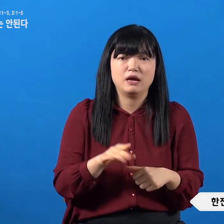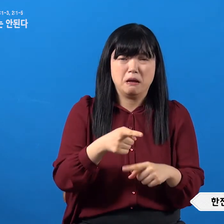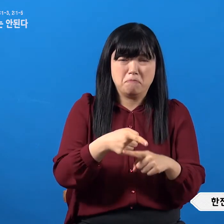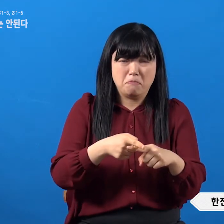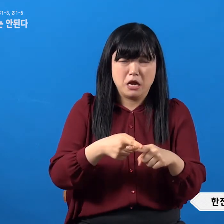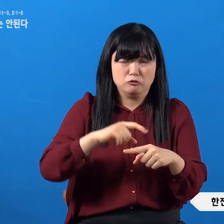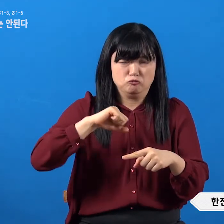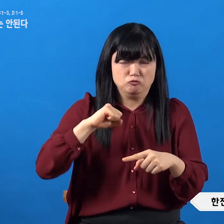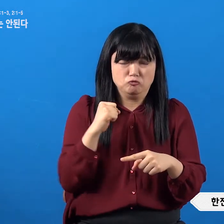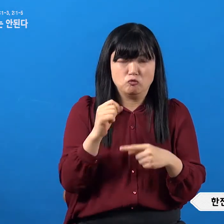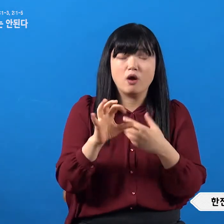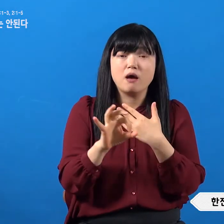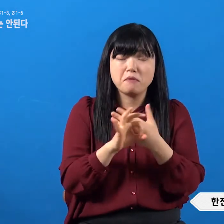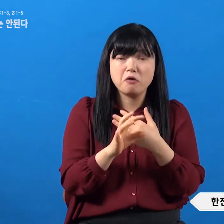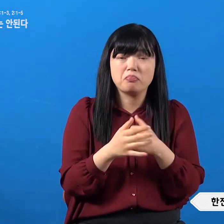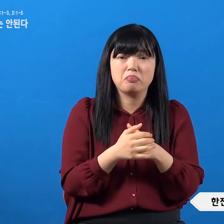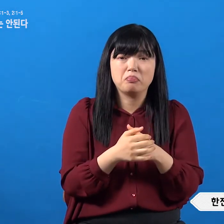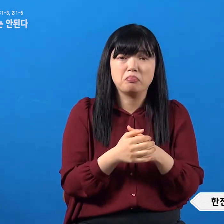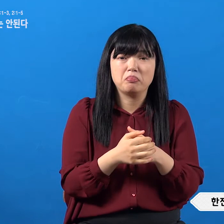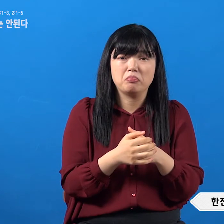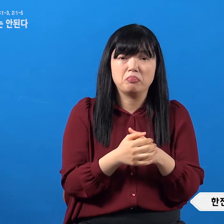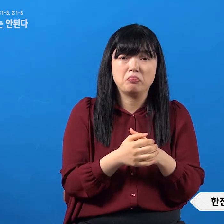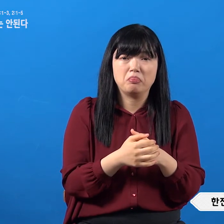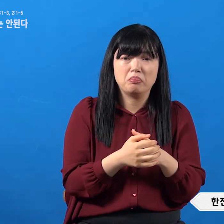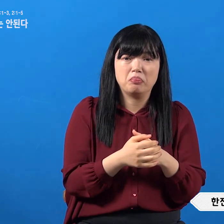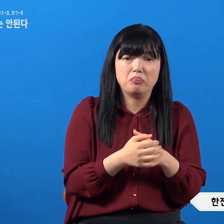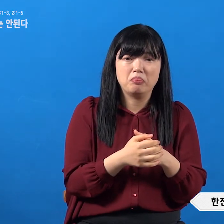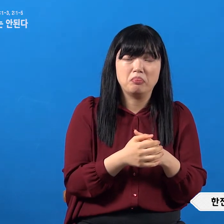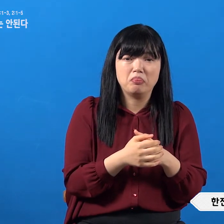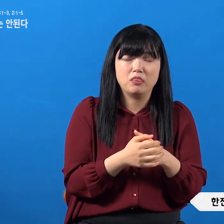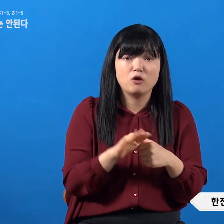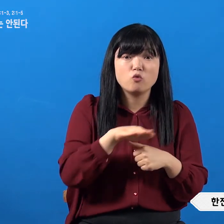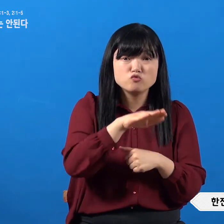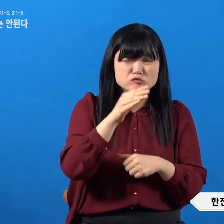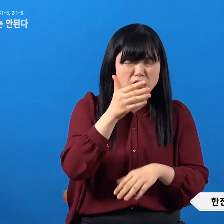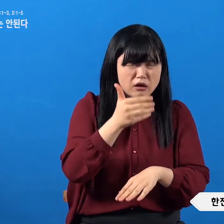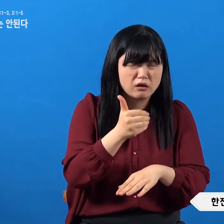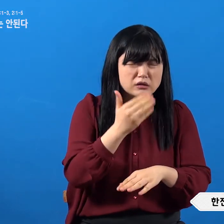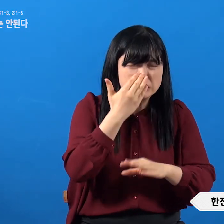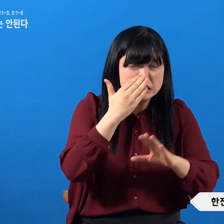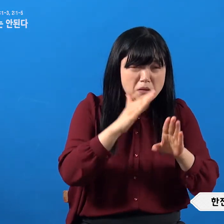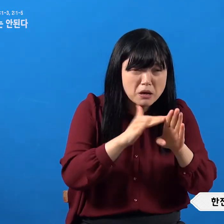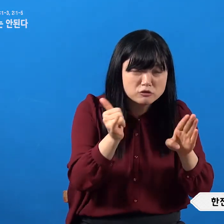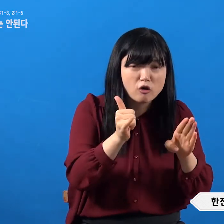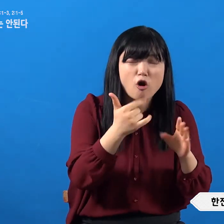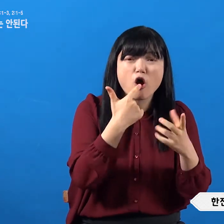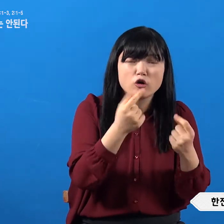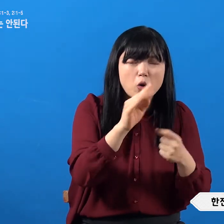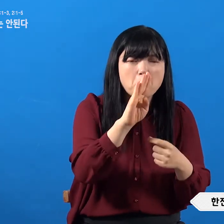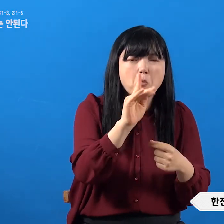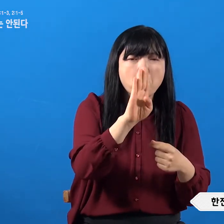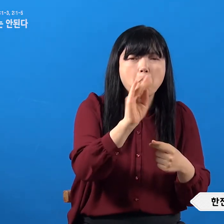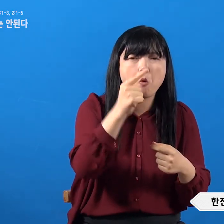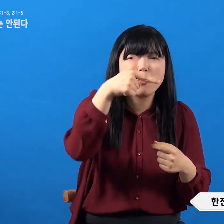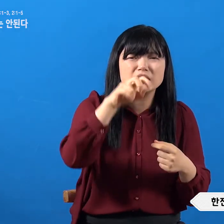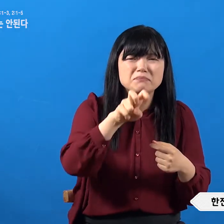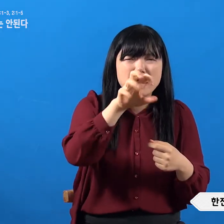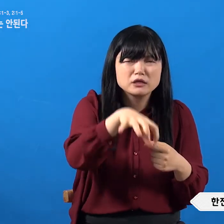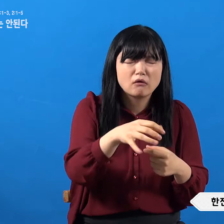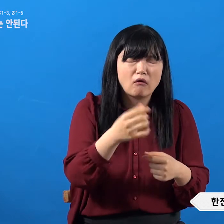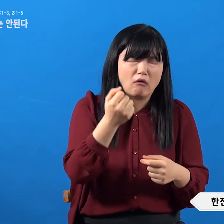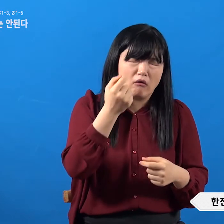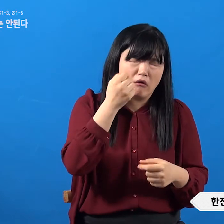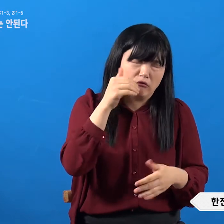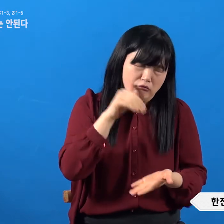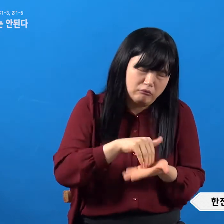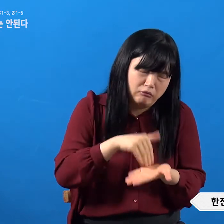절반의 순종에 머무르고 있으면 어쩌면 우리도 이스라엘 백성들처럼 복임에서 이 통한의 울음을 터뜨리는